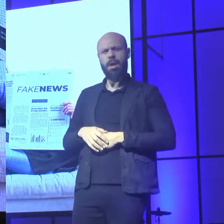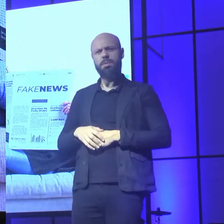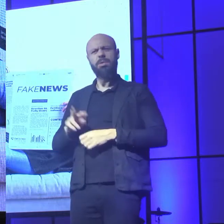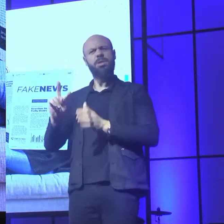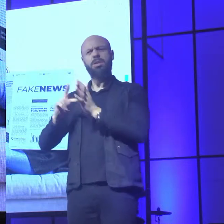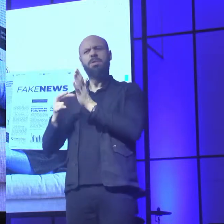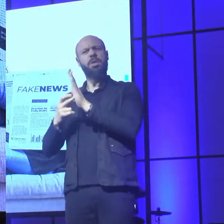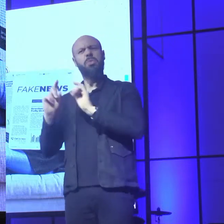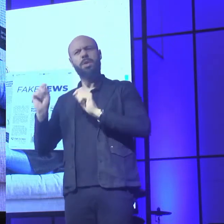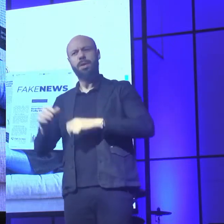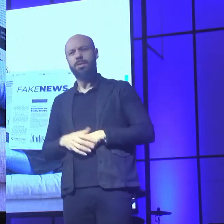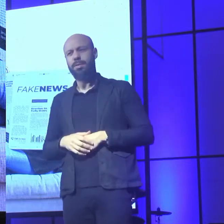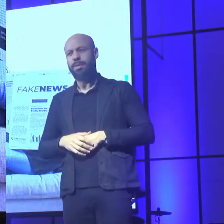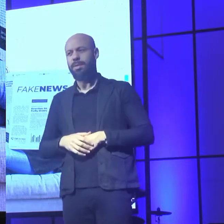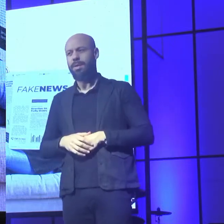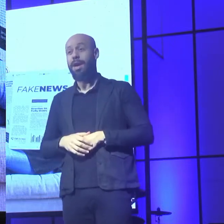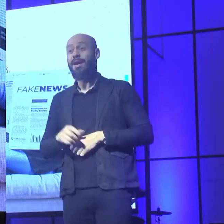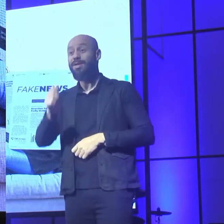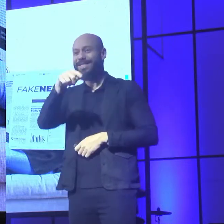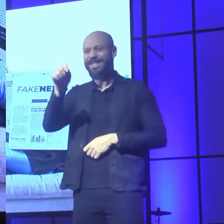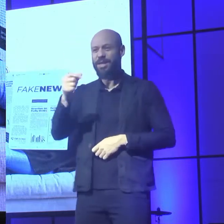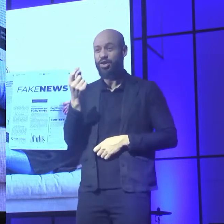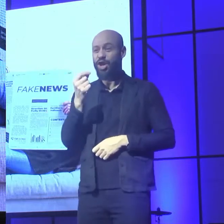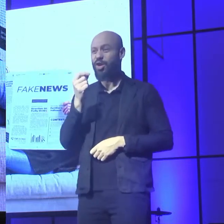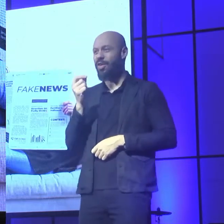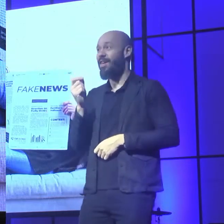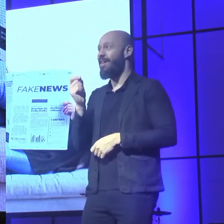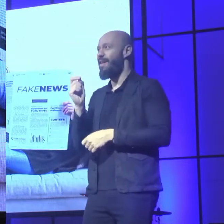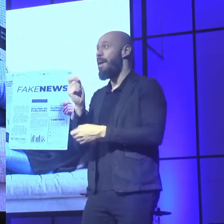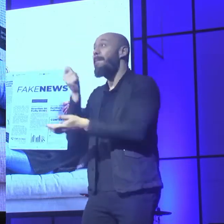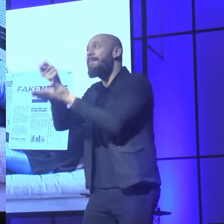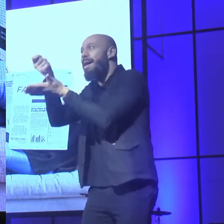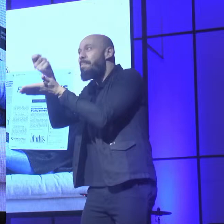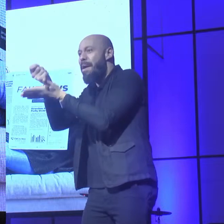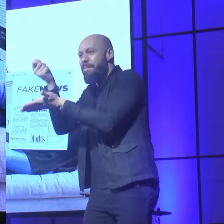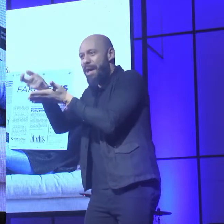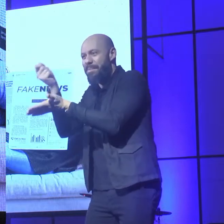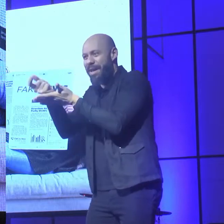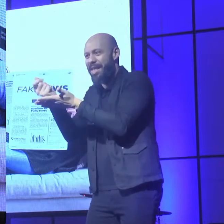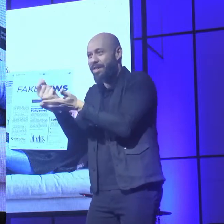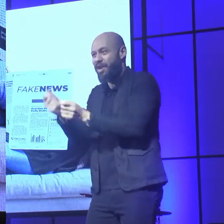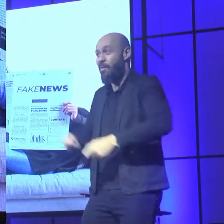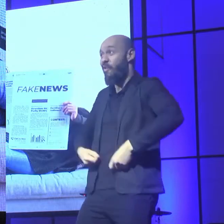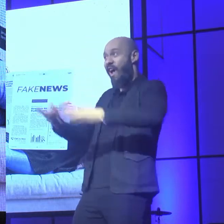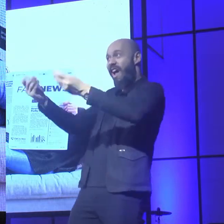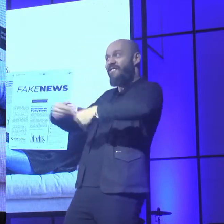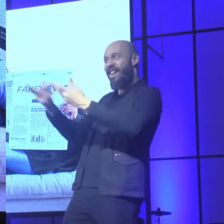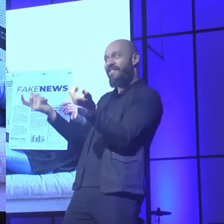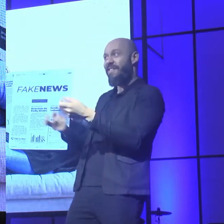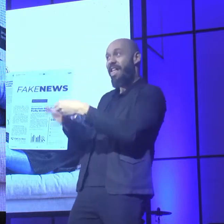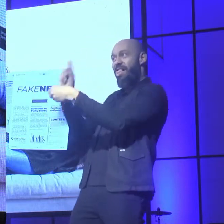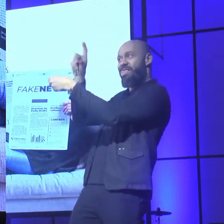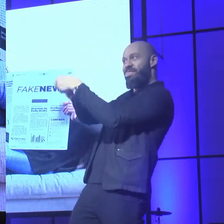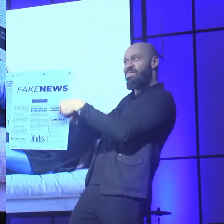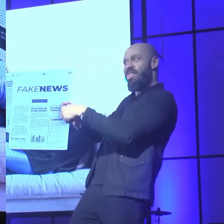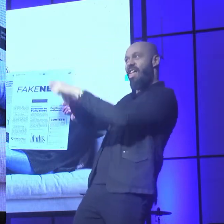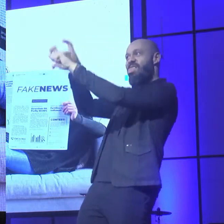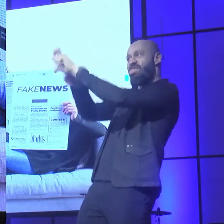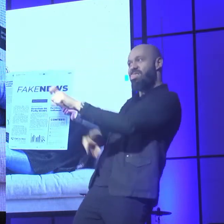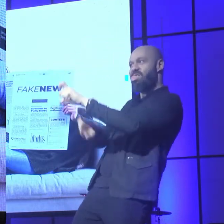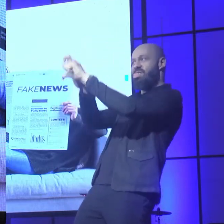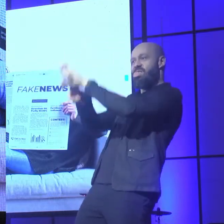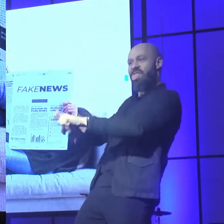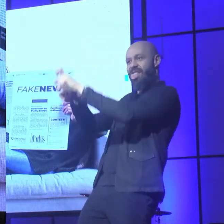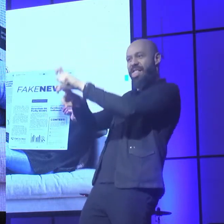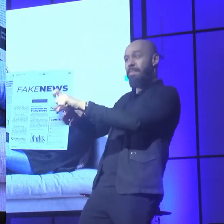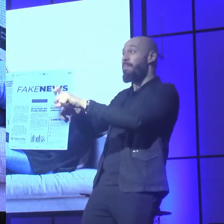fazer? Que você vá lá gastar o seu dinheiro com eles, comprar as coisas deles. Eles querem que você se endivide, você pode. Tá, vai lá